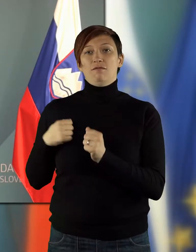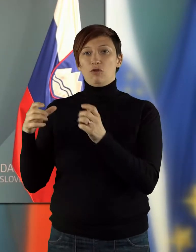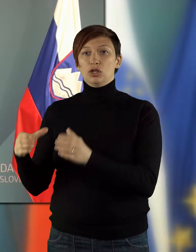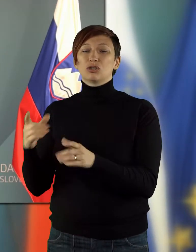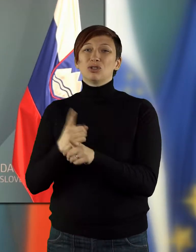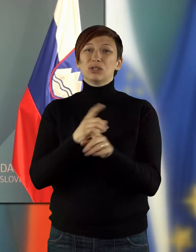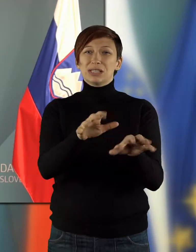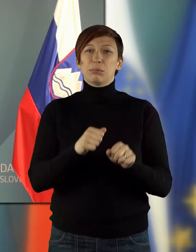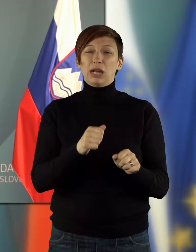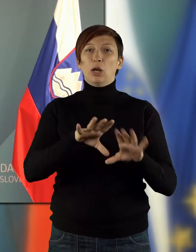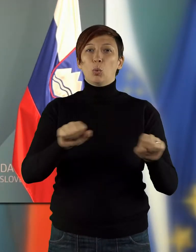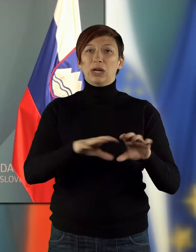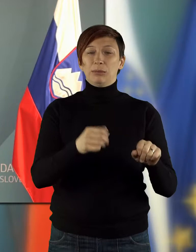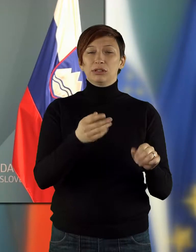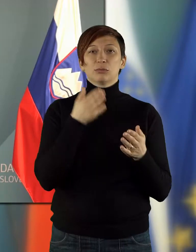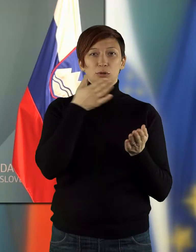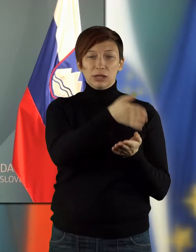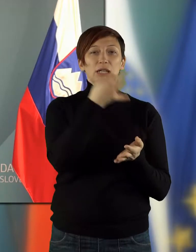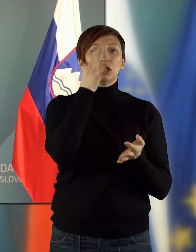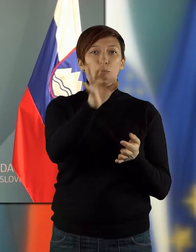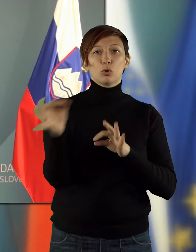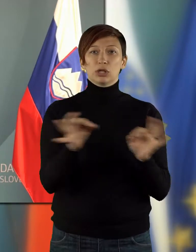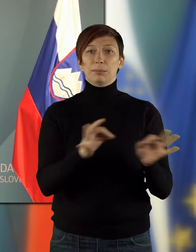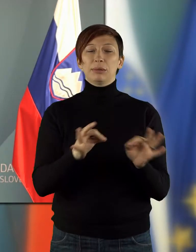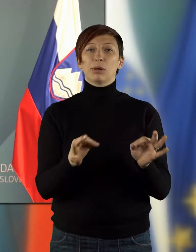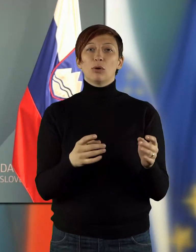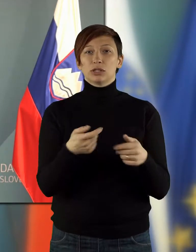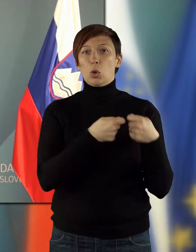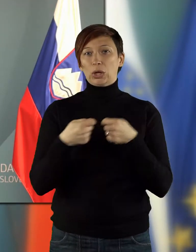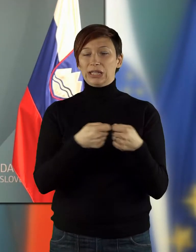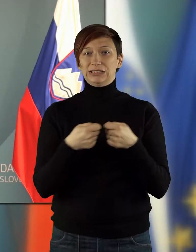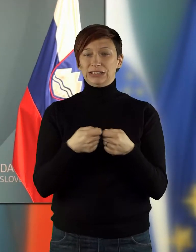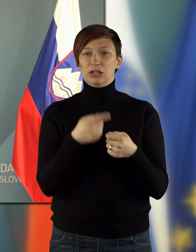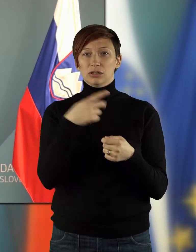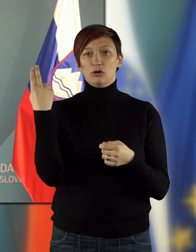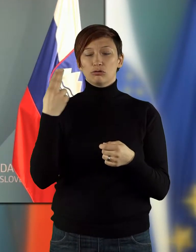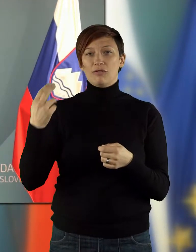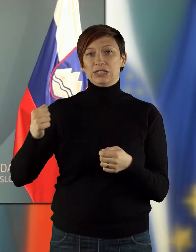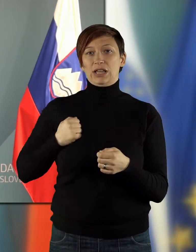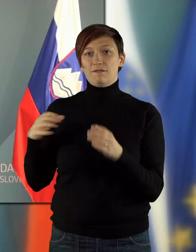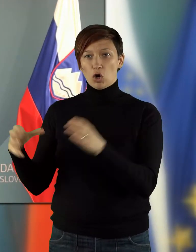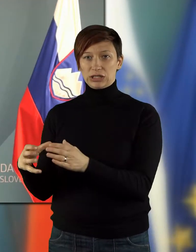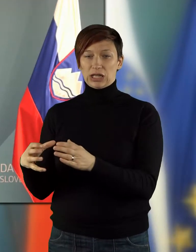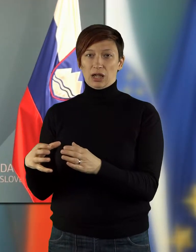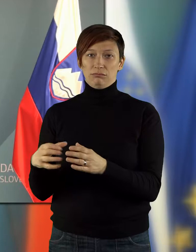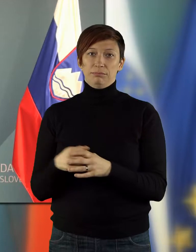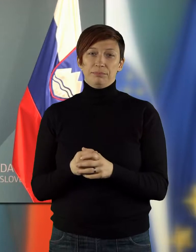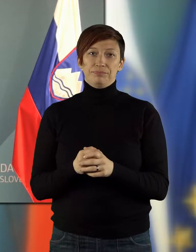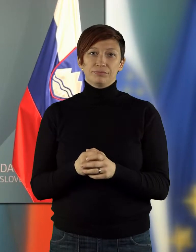smo sprejeli tudi ukrepe, ki so bili usmerjeni v izboljšanje pripravljenosti in organiziranosti slovenske